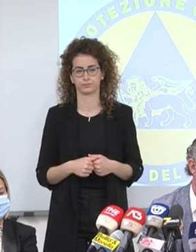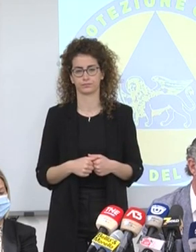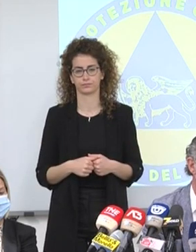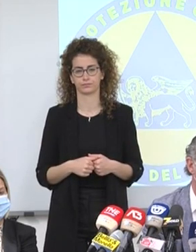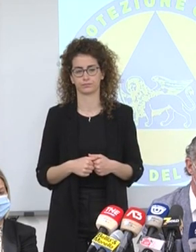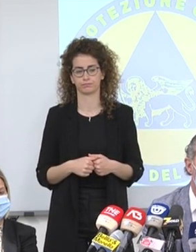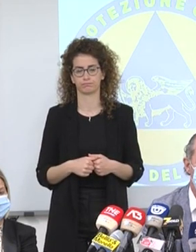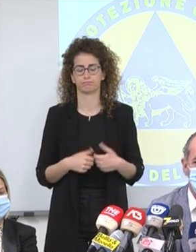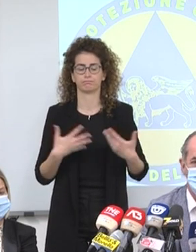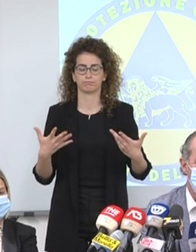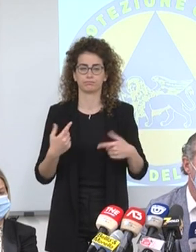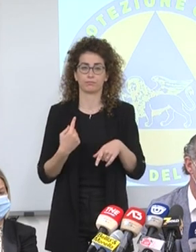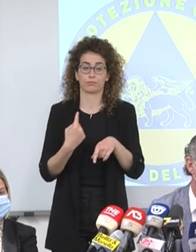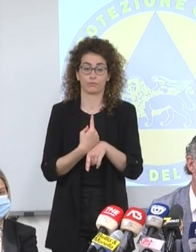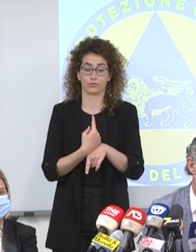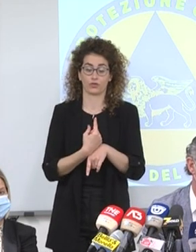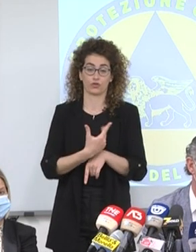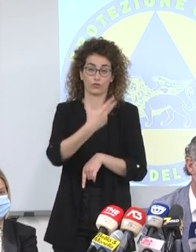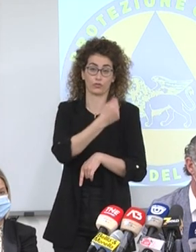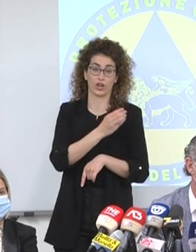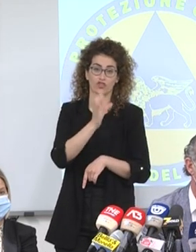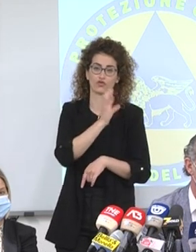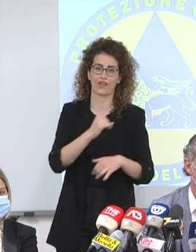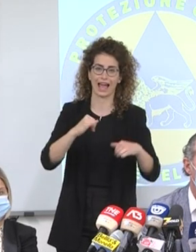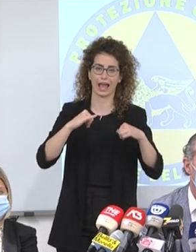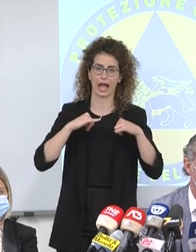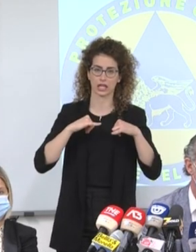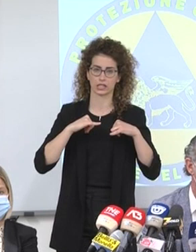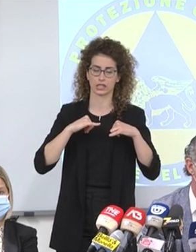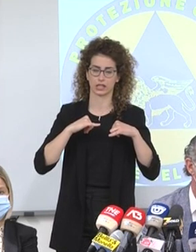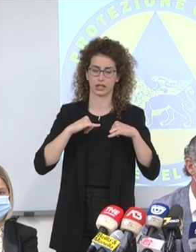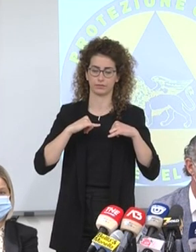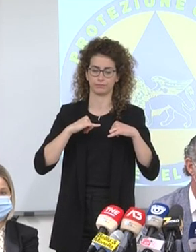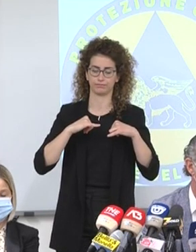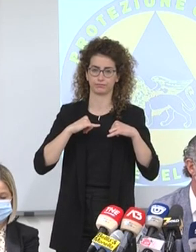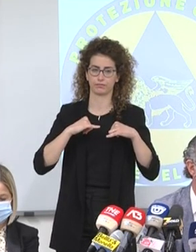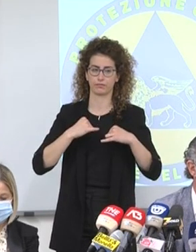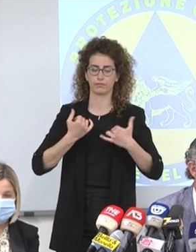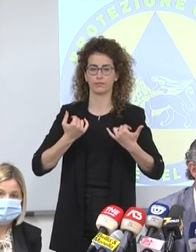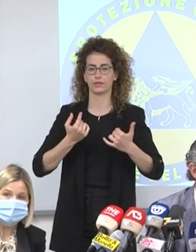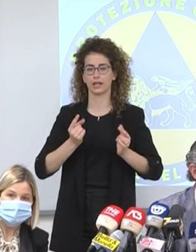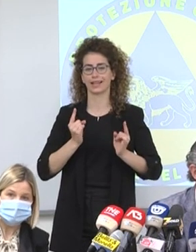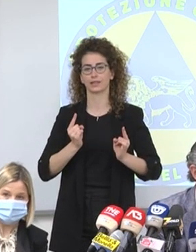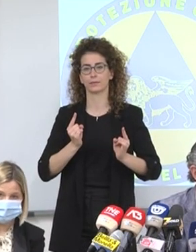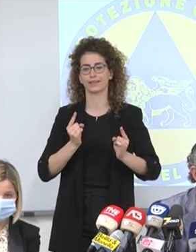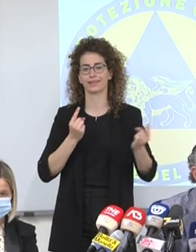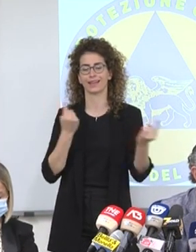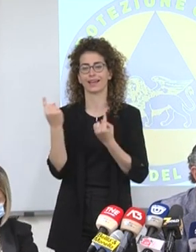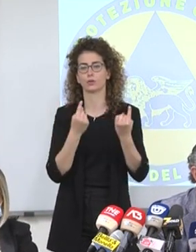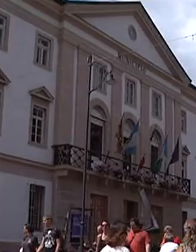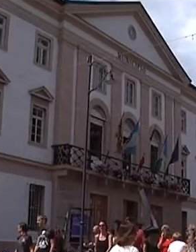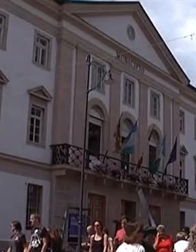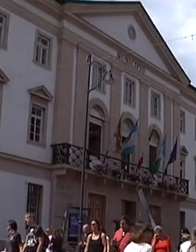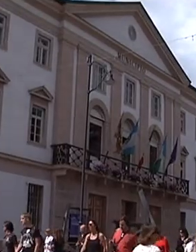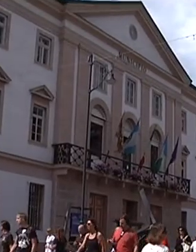rispetto al vaccino in vacanza è un approccio che varia a seconda del contesto turistico dove ti trovi